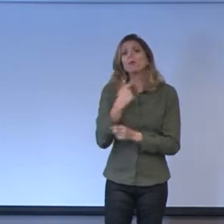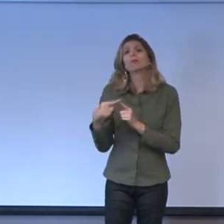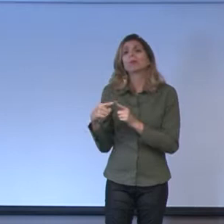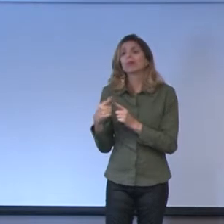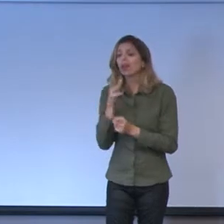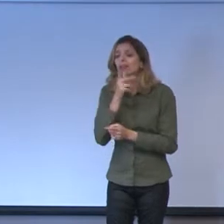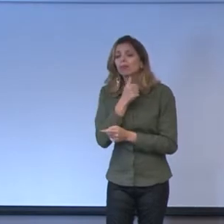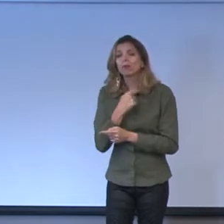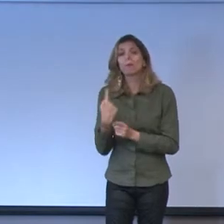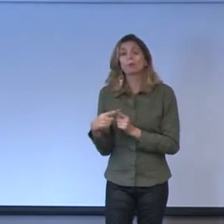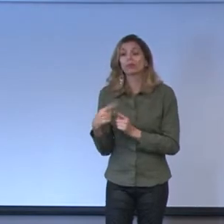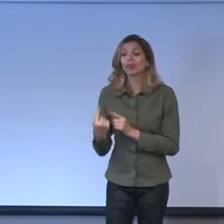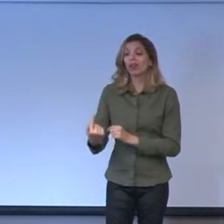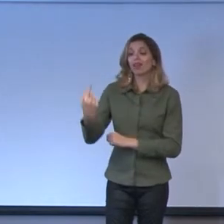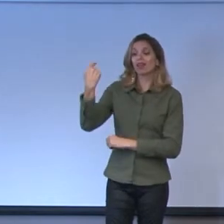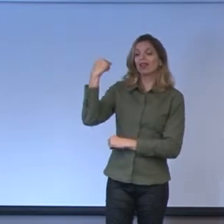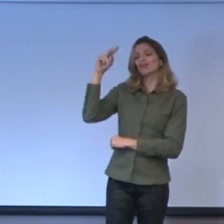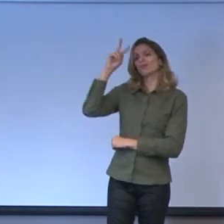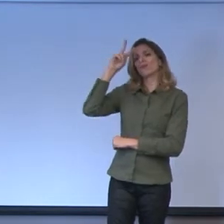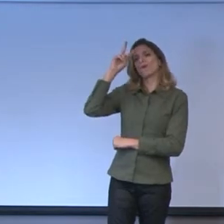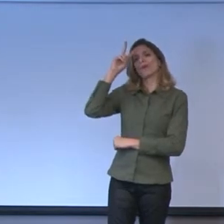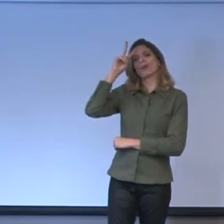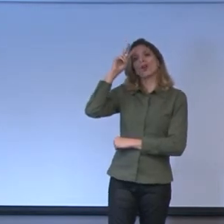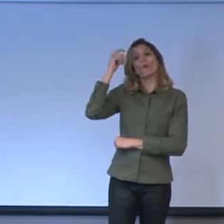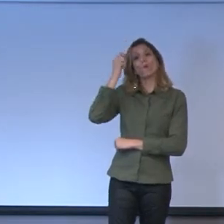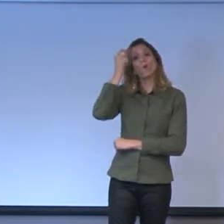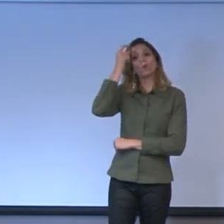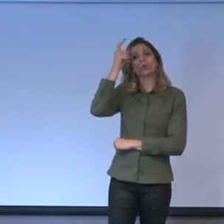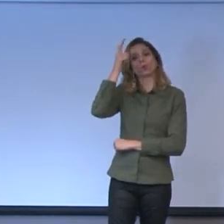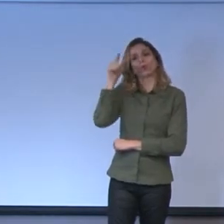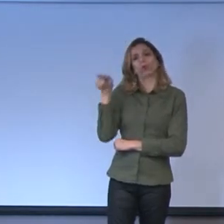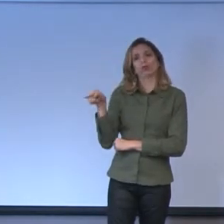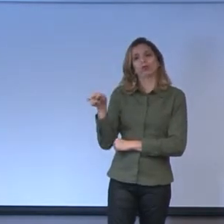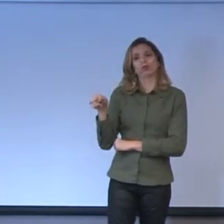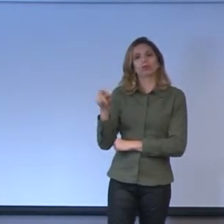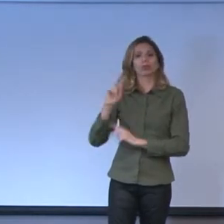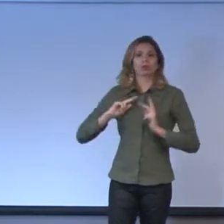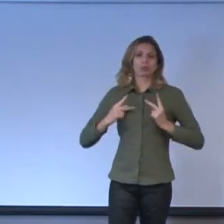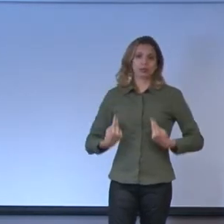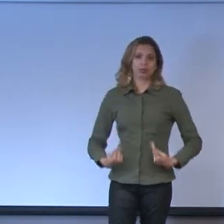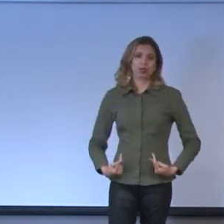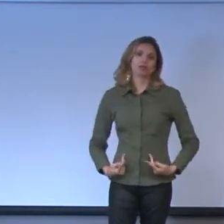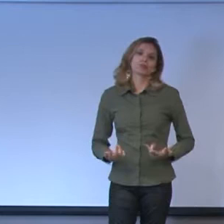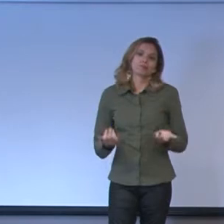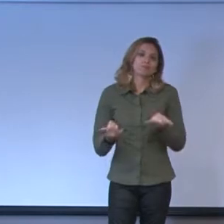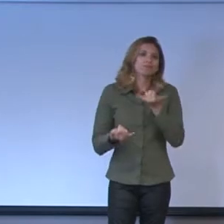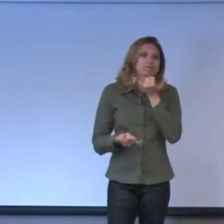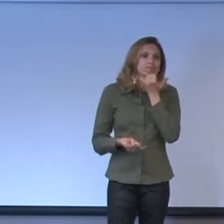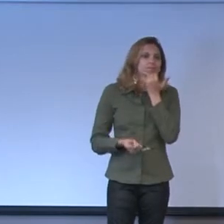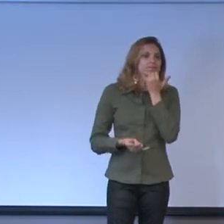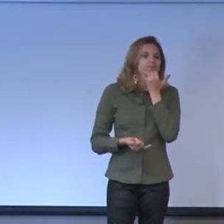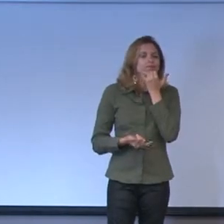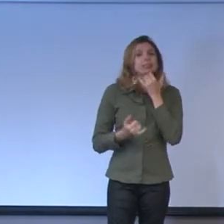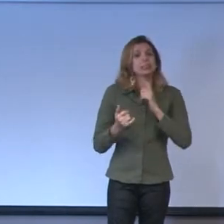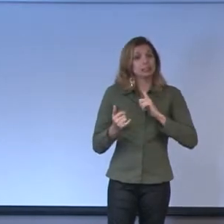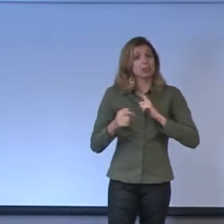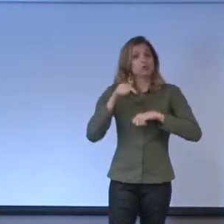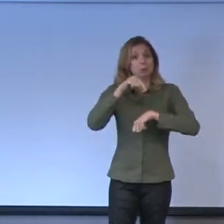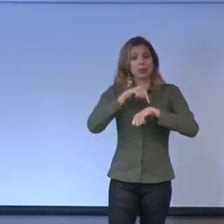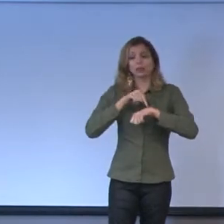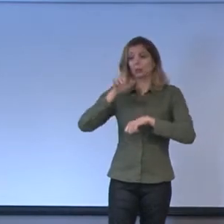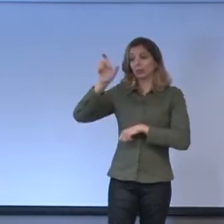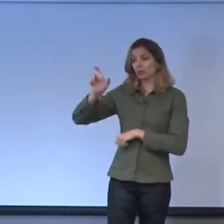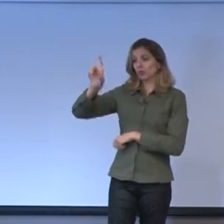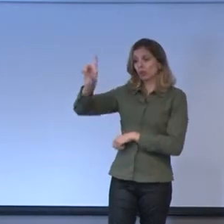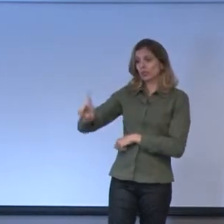um histórico inclusive cultural muito perverso. Se a gente olhar para a história da humanidade, enfim, teve fases em que a pessoa com deficiência